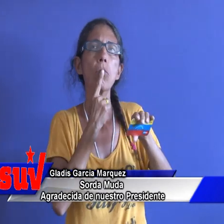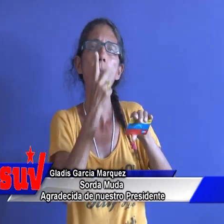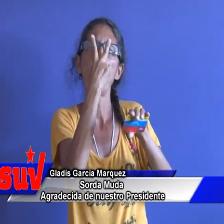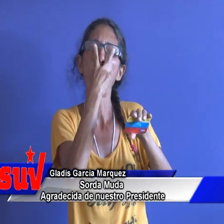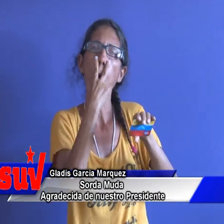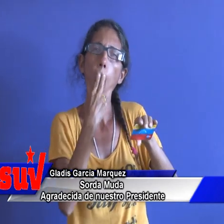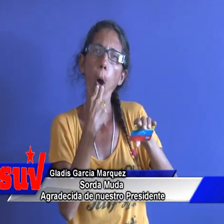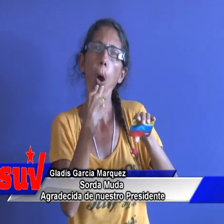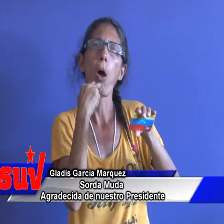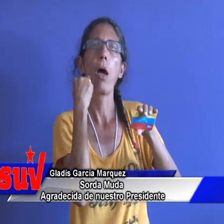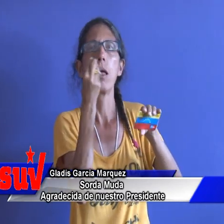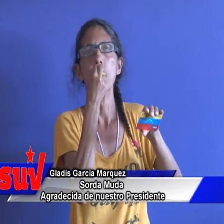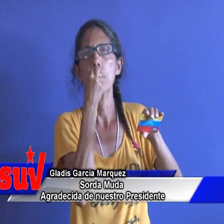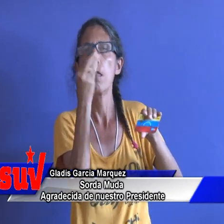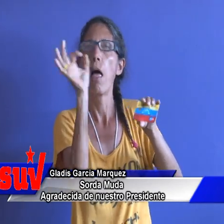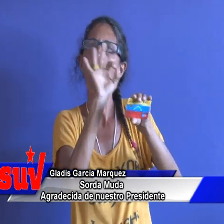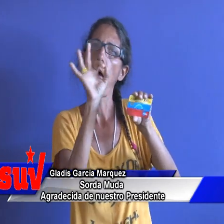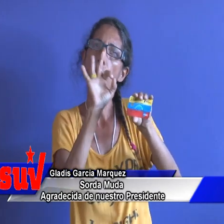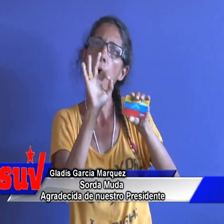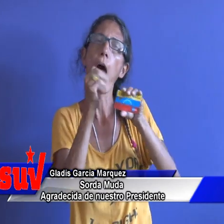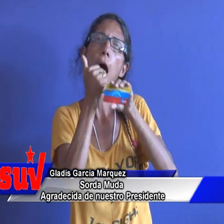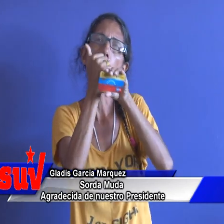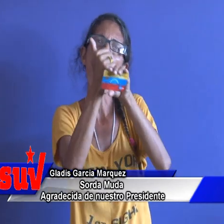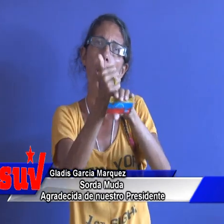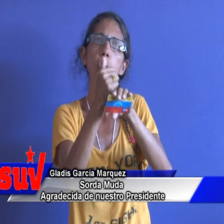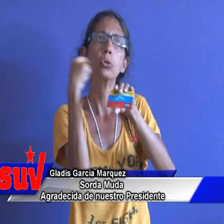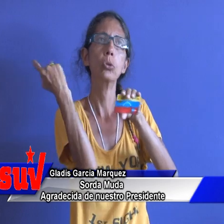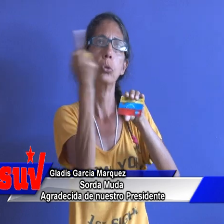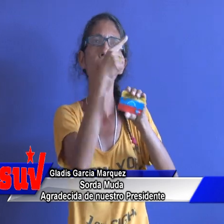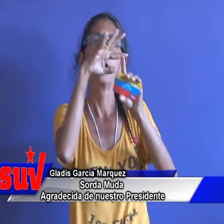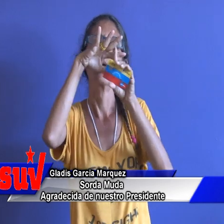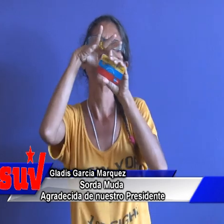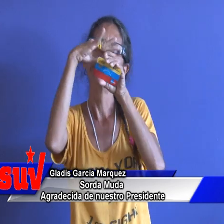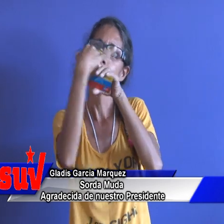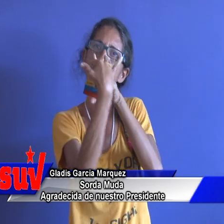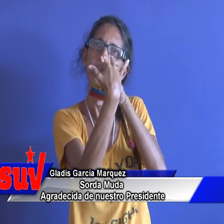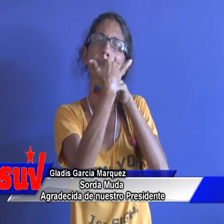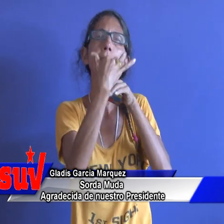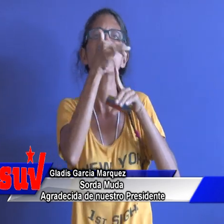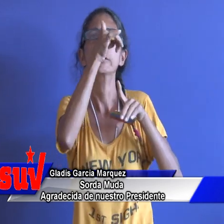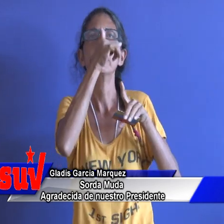Unidos de la mano, nosotros caminamos, recuperando el sueño de Bolívar.